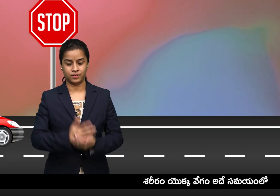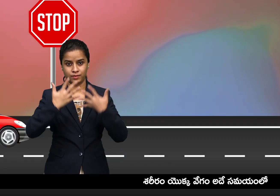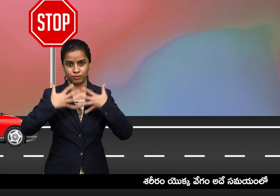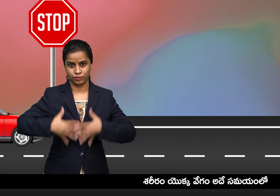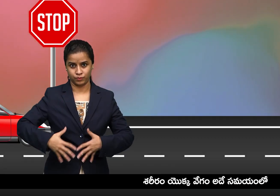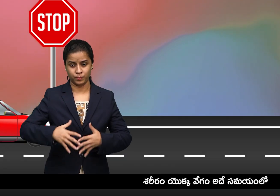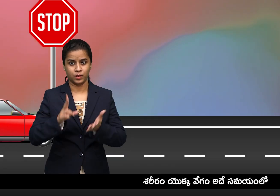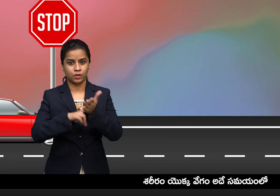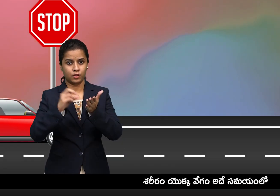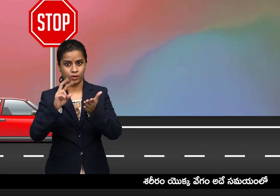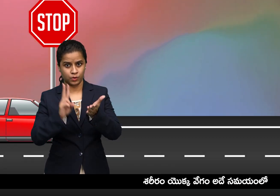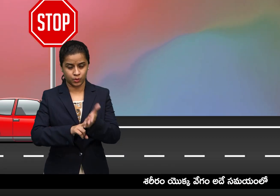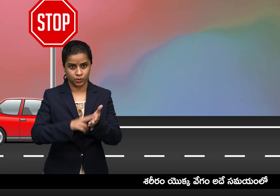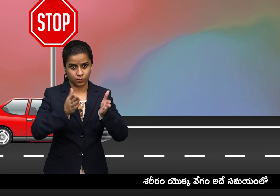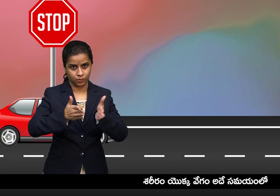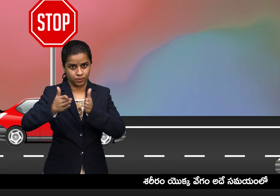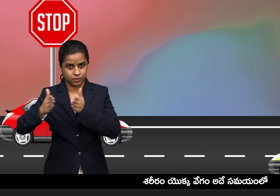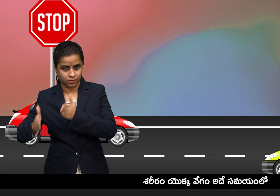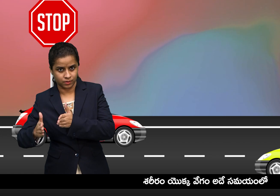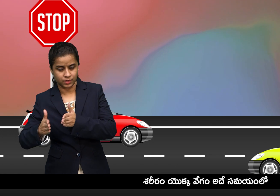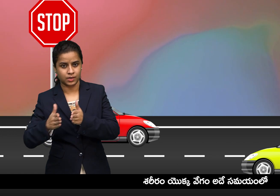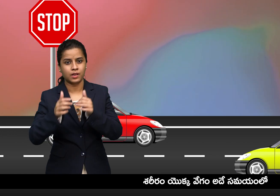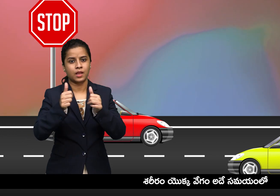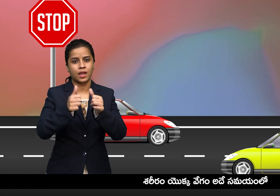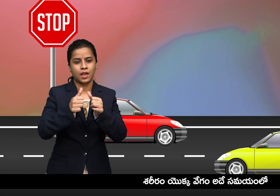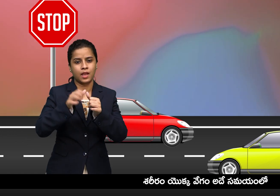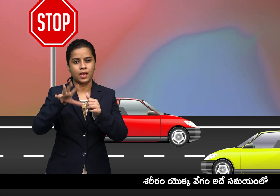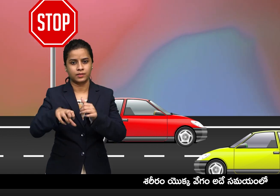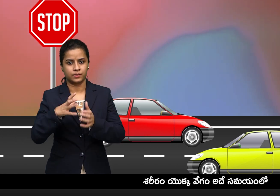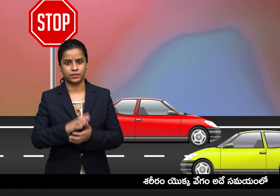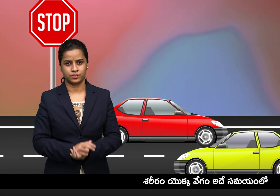శరీరం యొక్క వేగం అదే సమయంలో